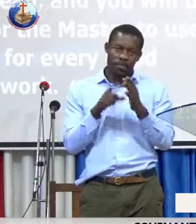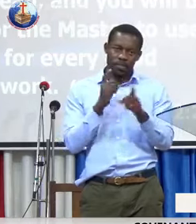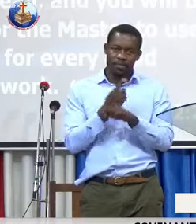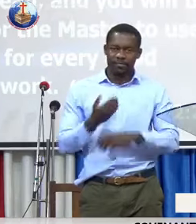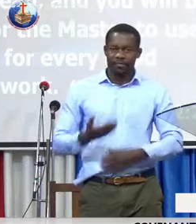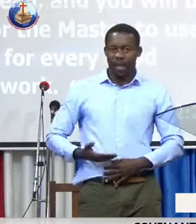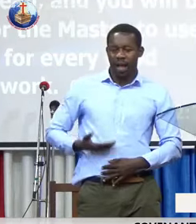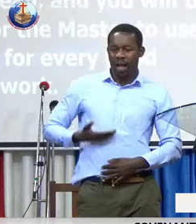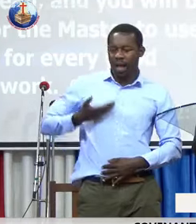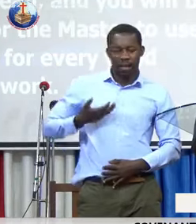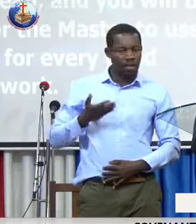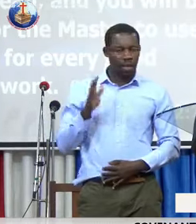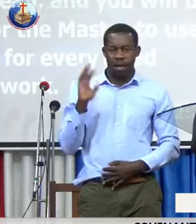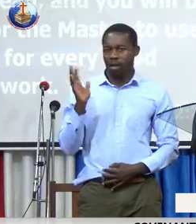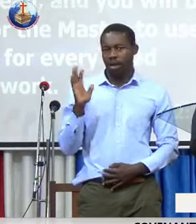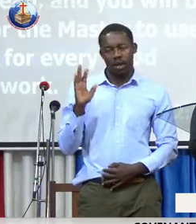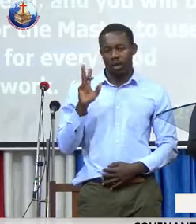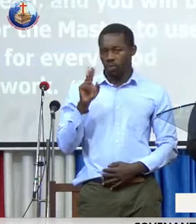should not disqualify us.